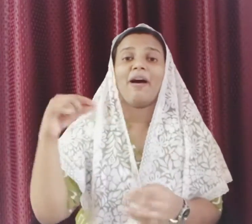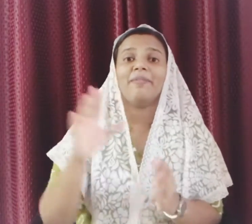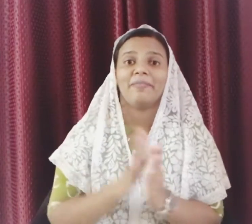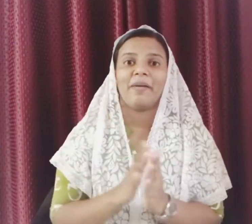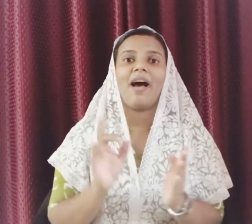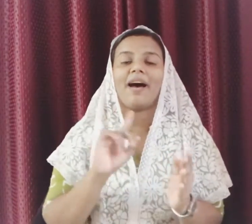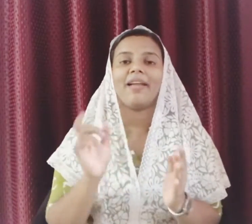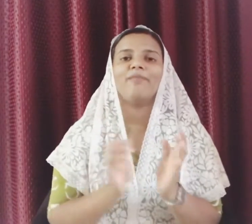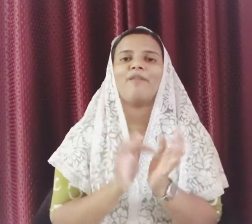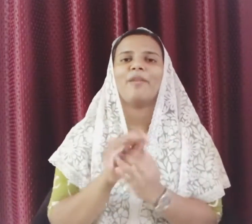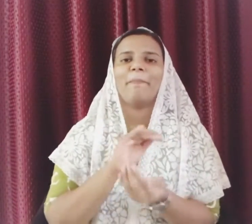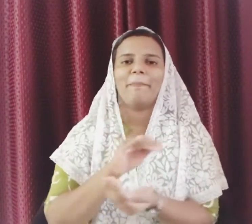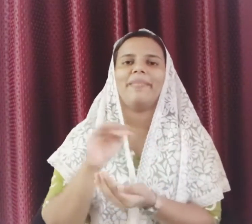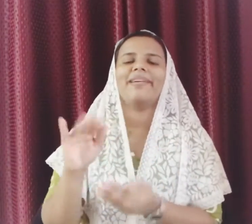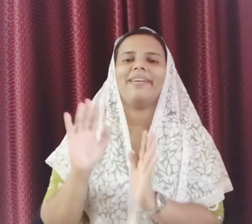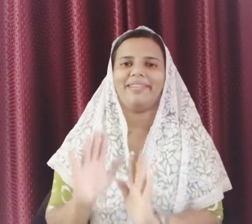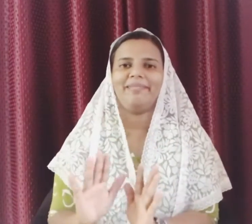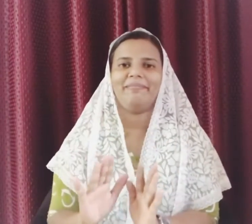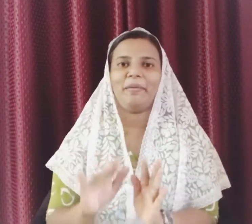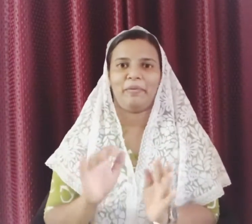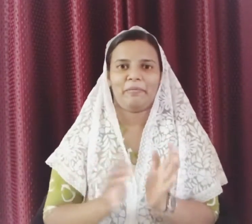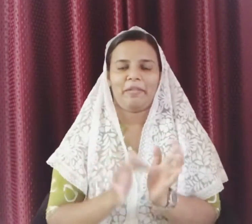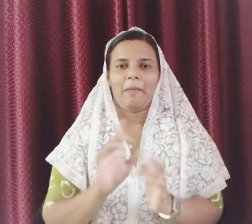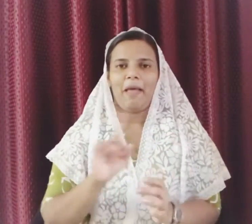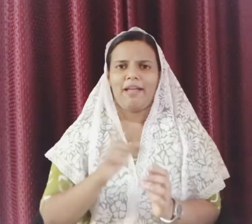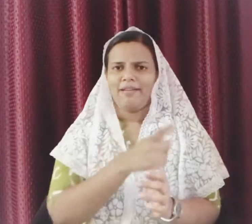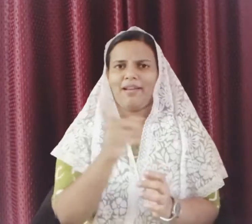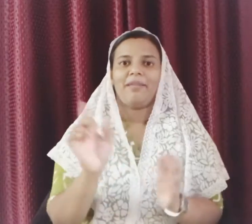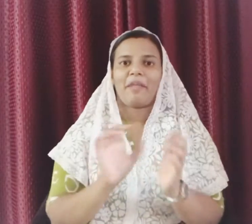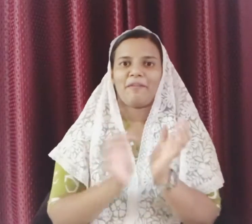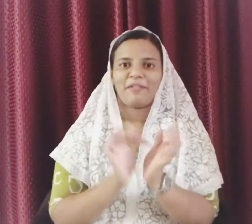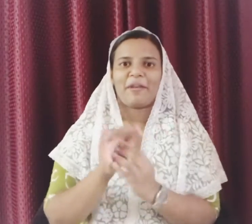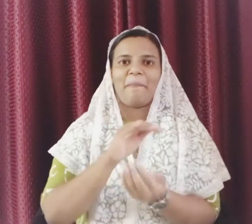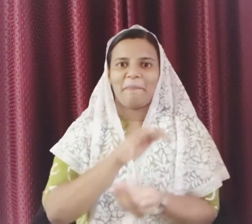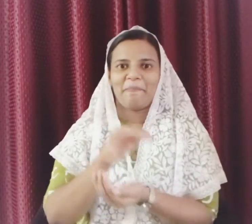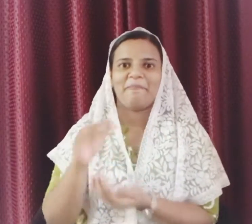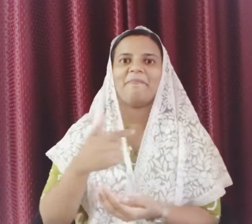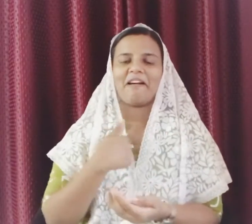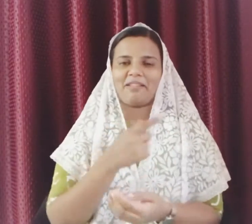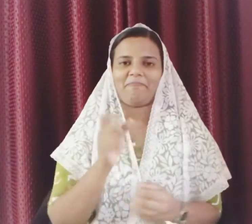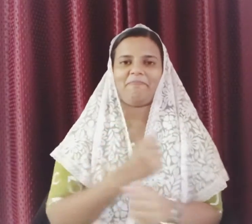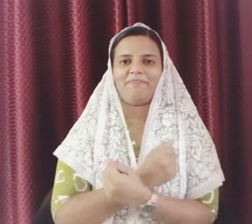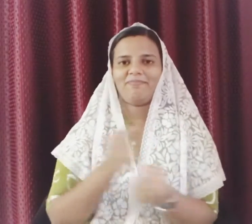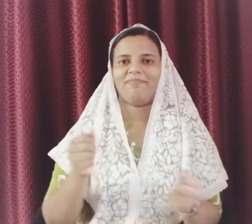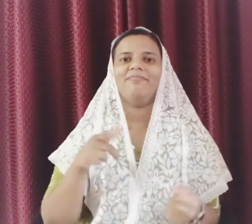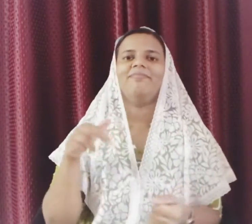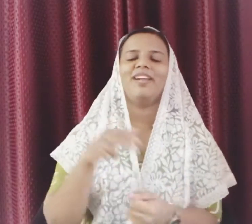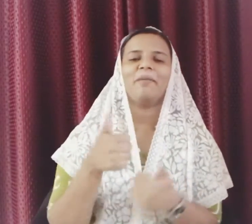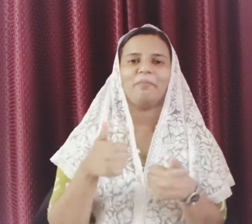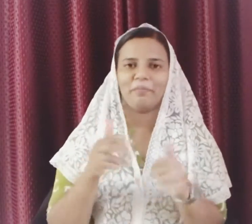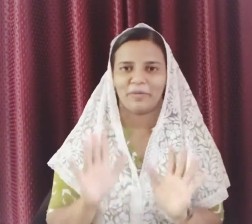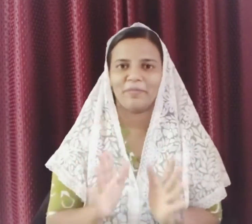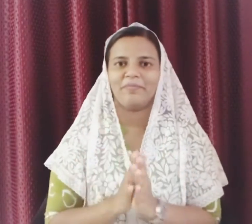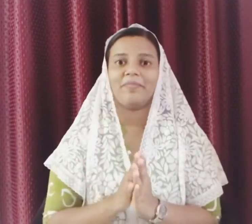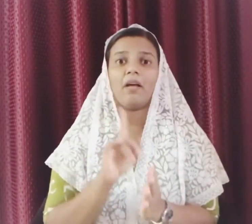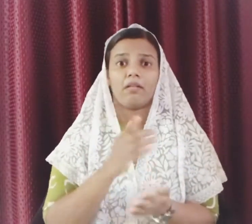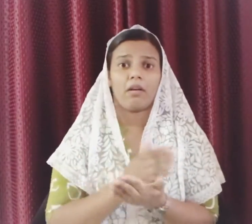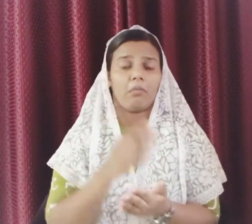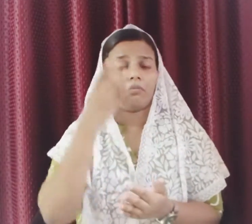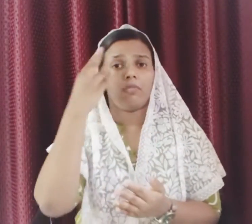നമ്മൾ ദൈവമക്കളായി മാറും, അല്ലെങ്കിൽ ദൈവമക്കൾ എന്ന പദവിയിൽ, ആ അനുഭവത്തിൽ, ആ പ്രിവിലേജുകളിൽ നമുക്ക് ജീവിക്കുവാൻ കഴിയും. അതുകൊണ്ട് മറന്നു പോകല്ലേ,